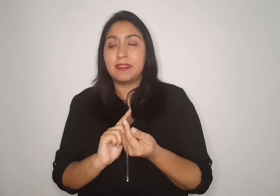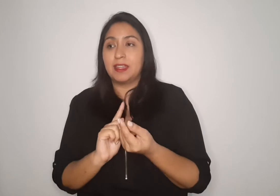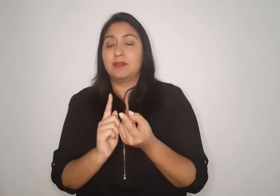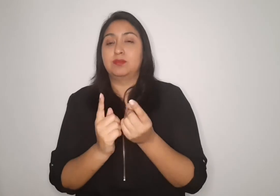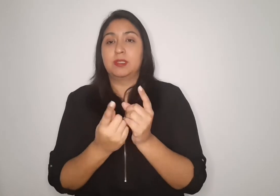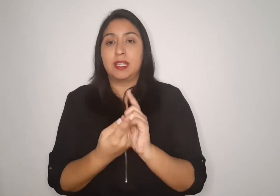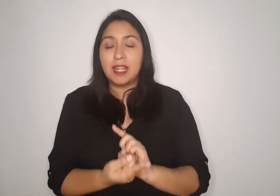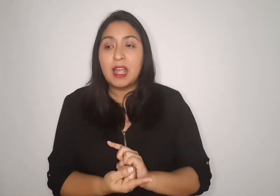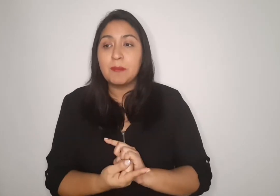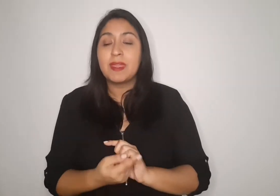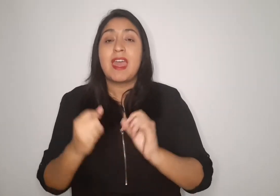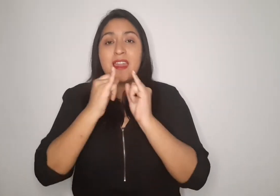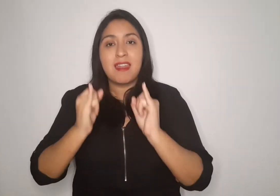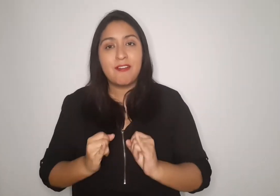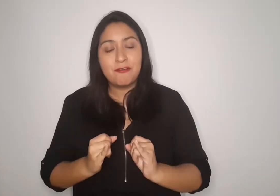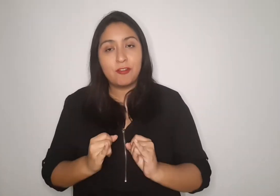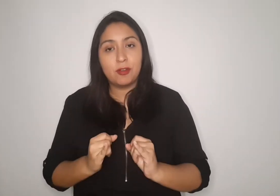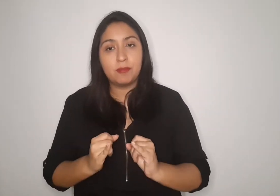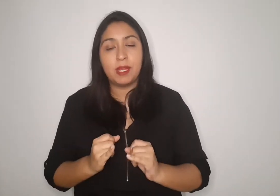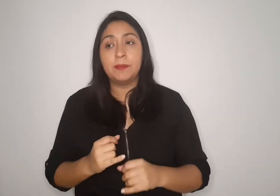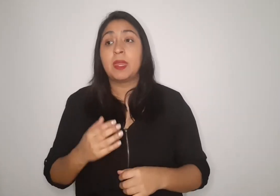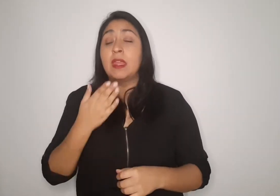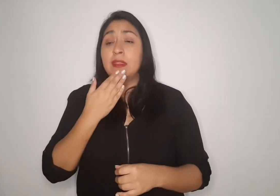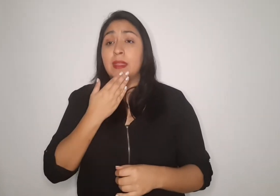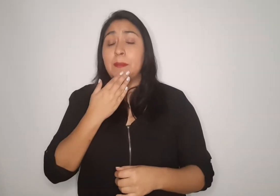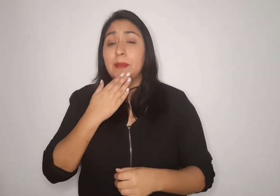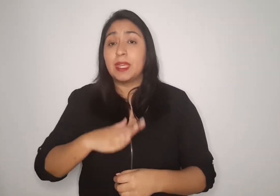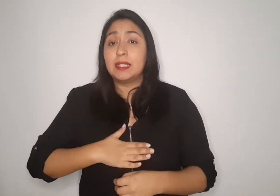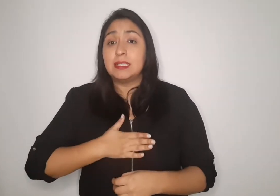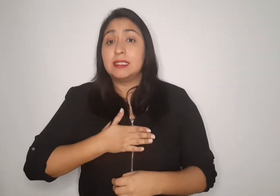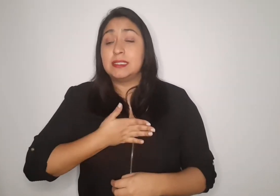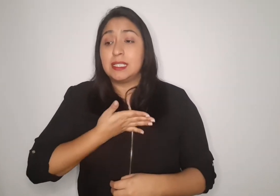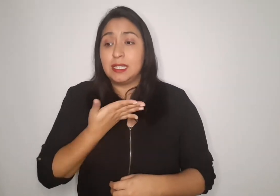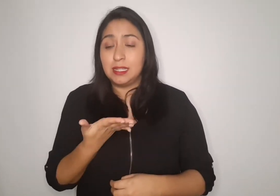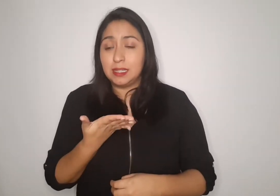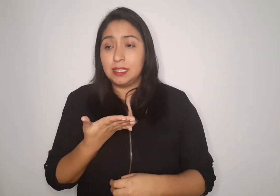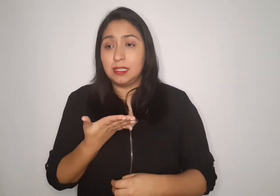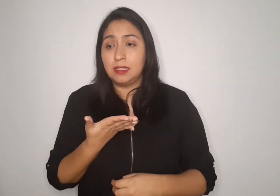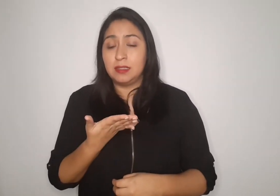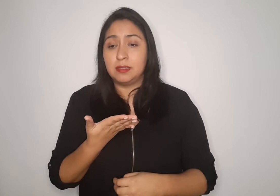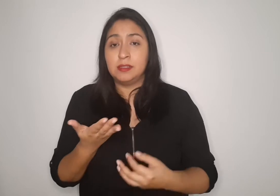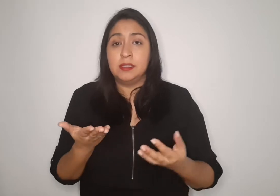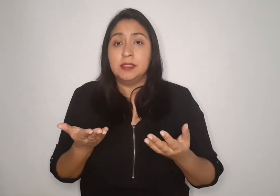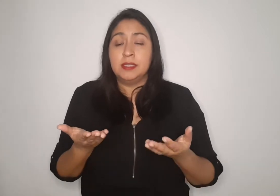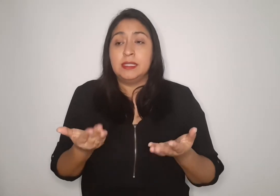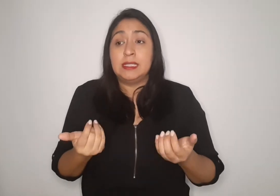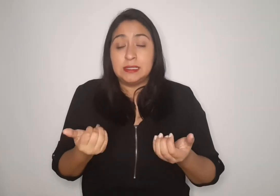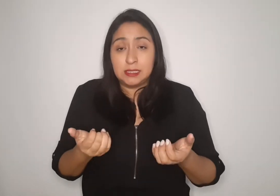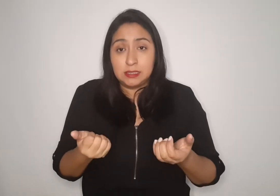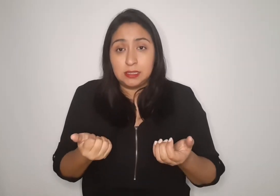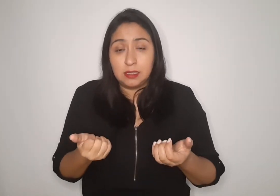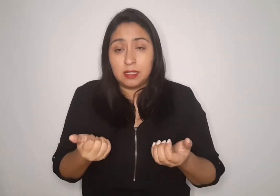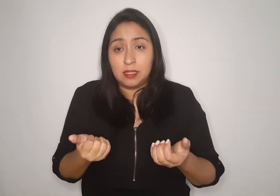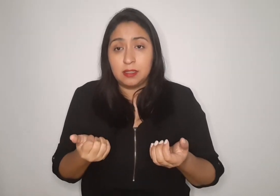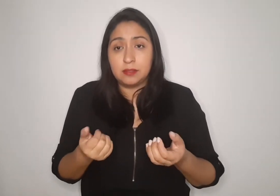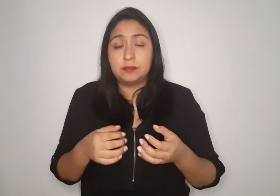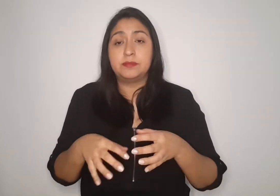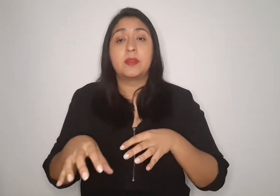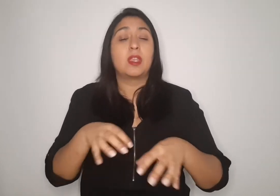estaban. Y sentí también la real necesidad en el camino, cosa que la comunidad mapuche y parte